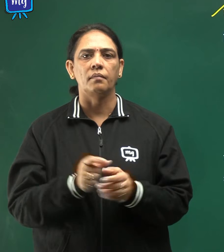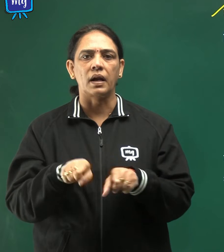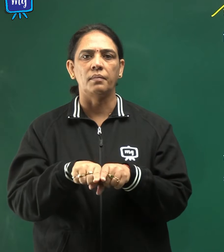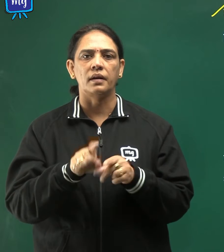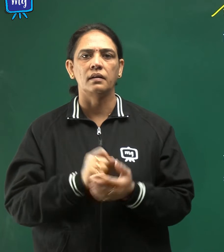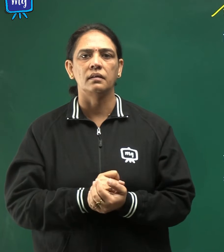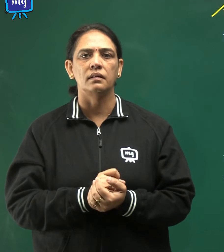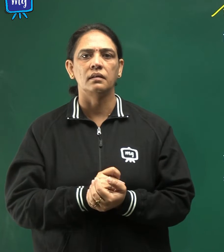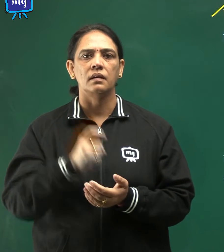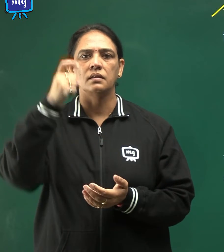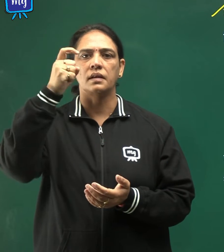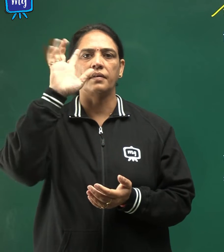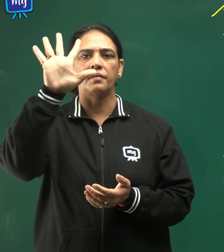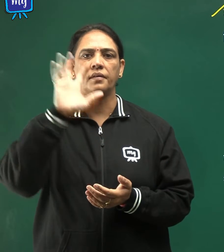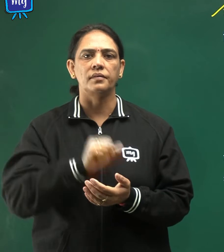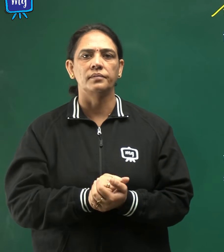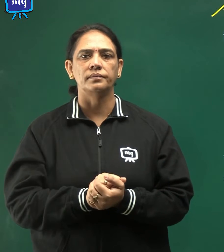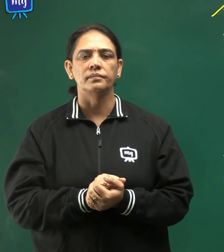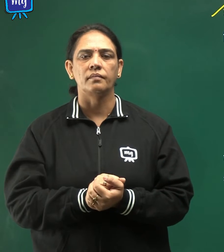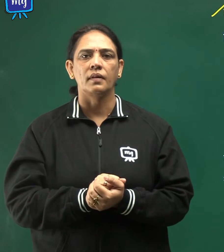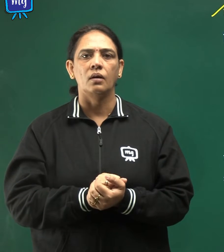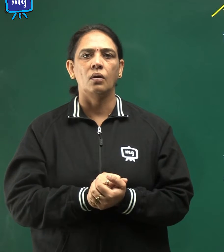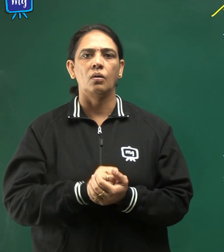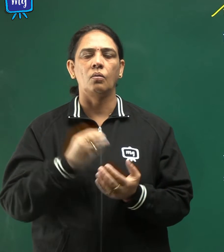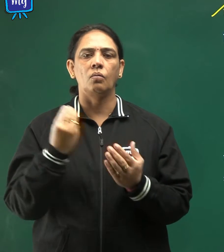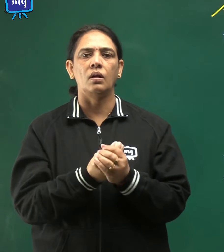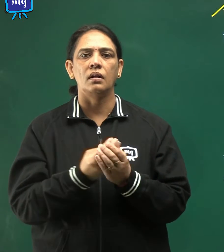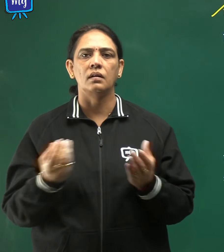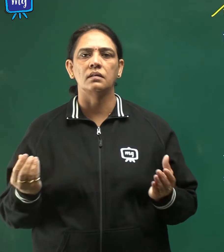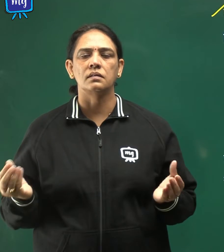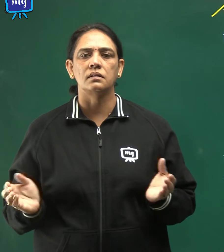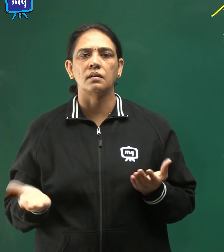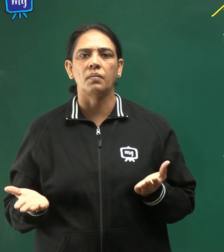बराबर 75। कुल संभव